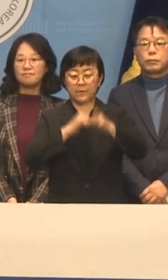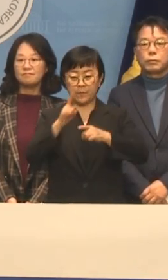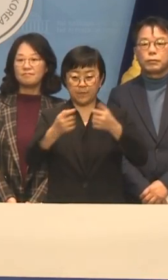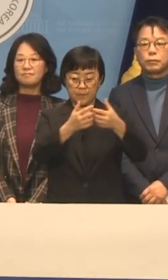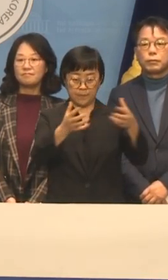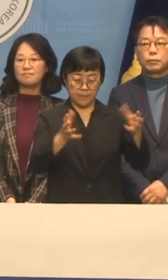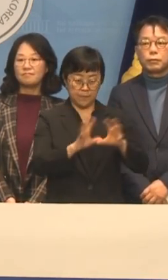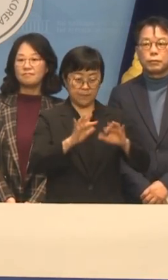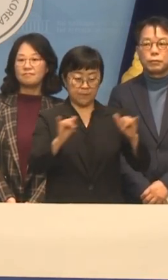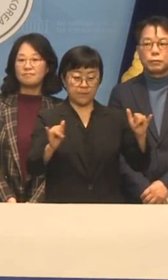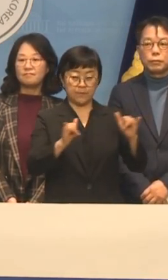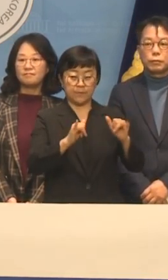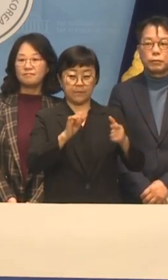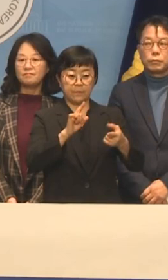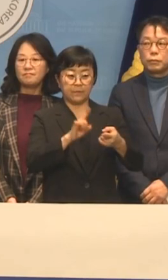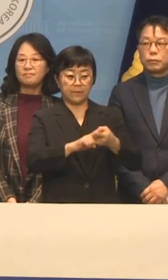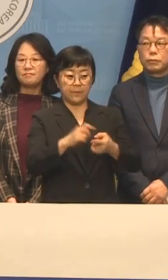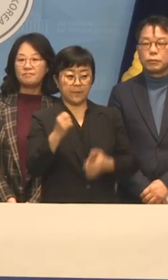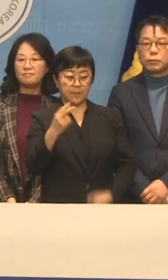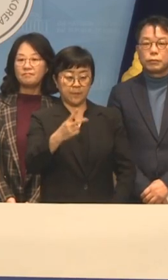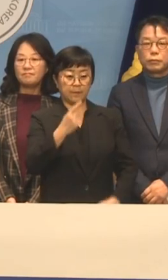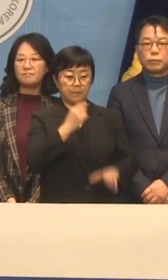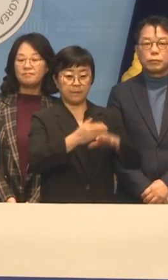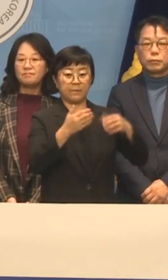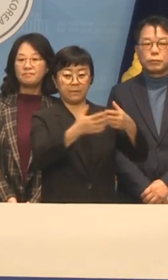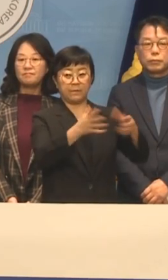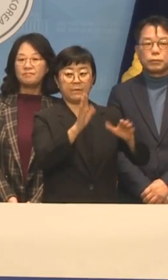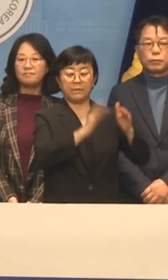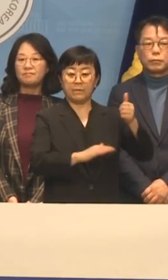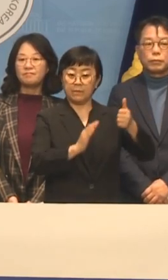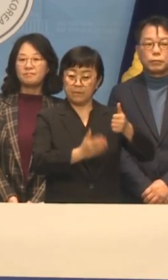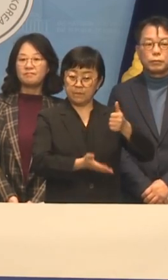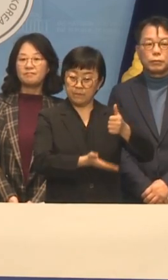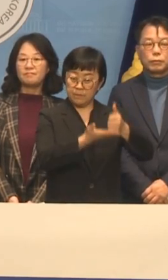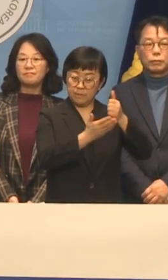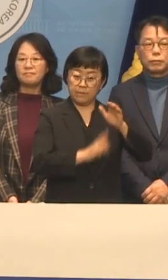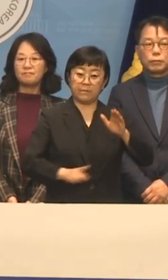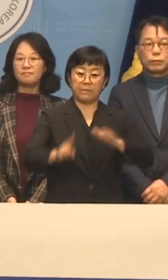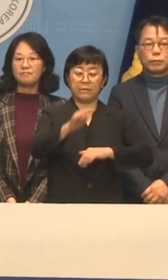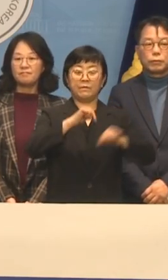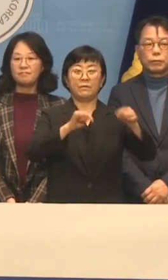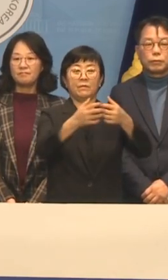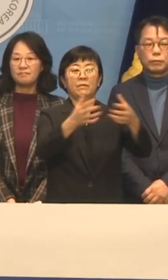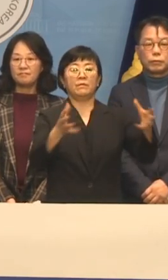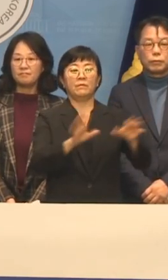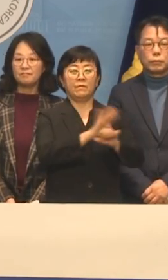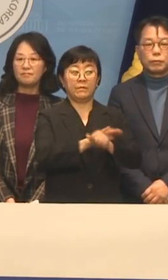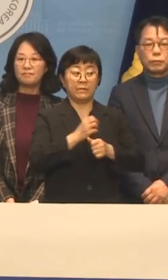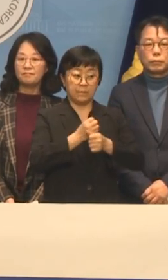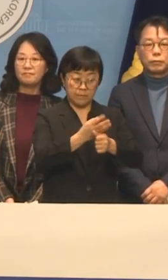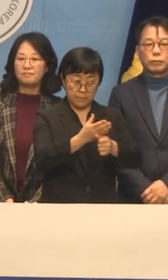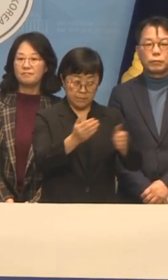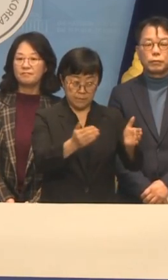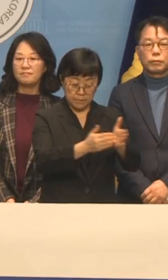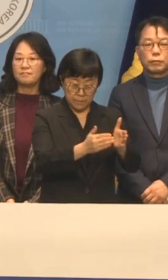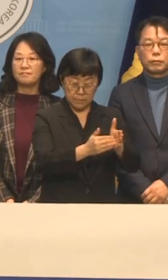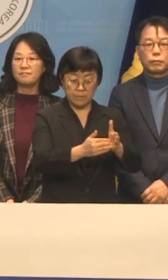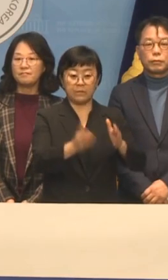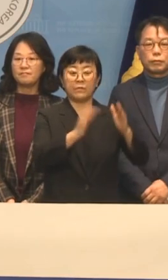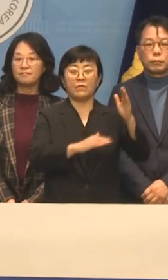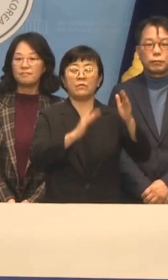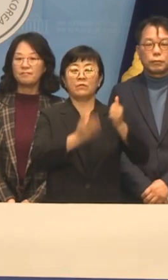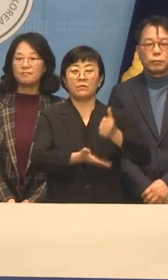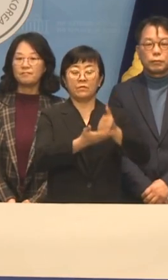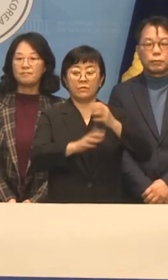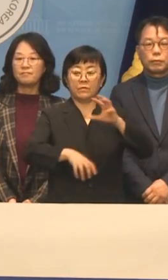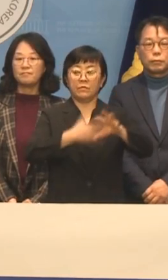당원과 국민들에게 또 민주당의 공천을 주도하고 있는 지도부에게 잘 전달돼서